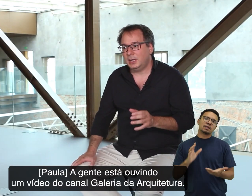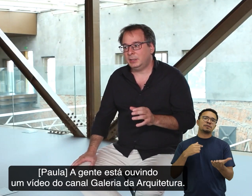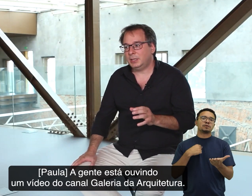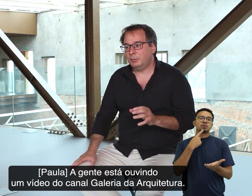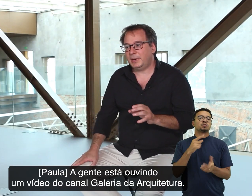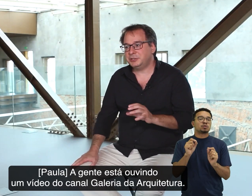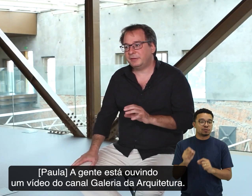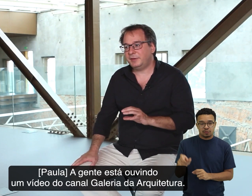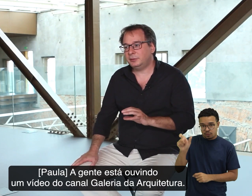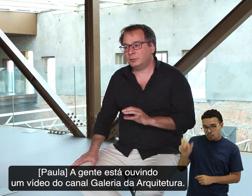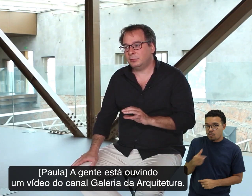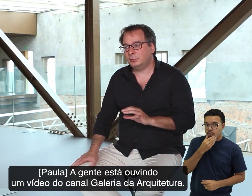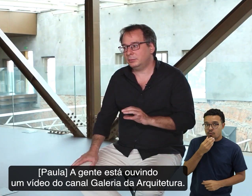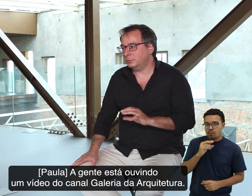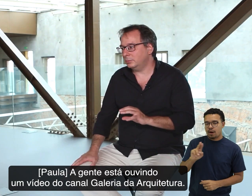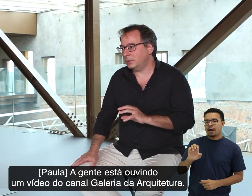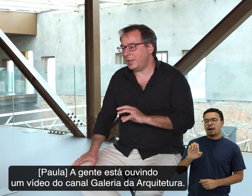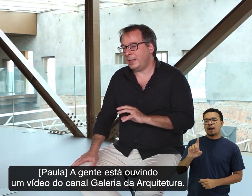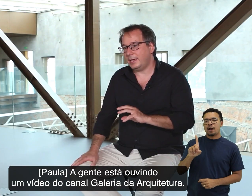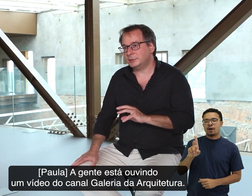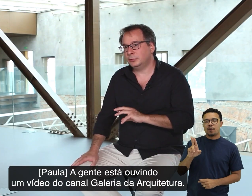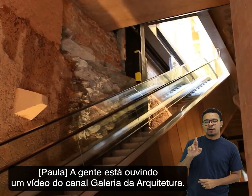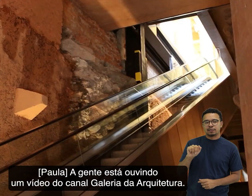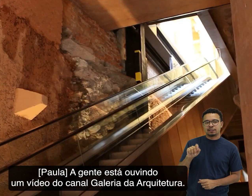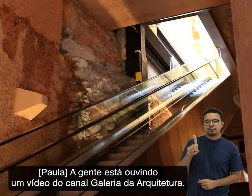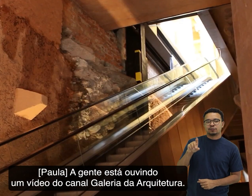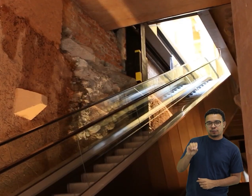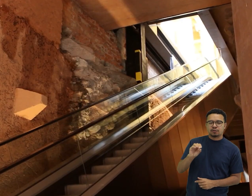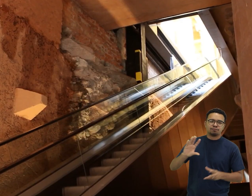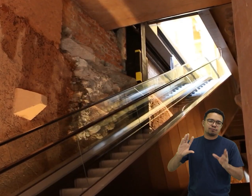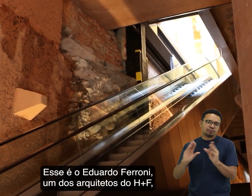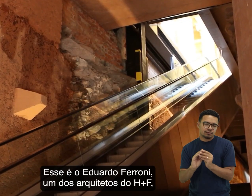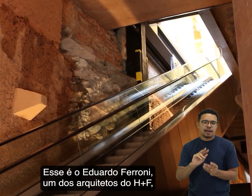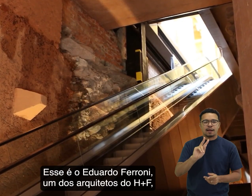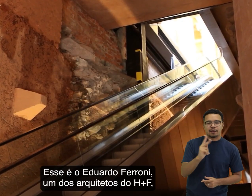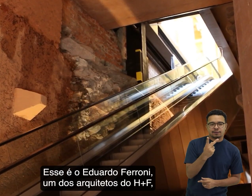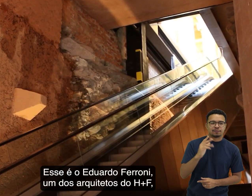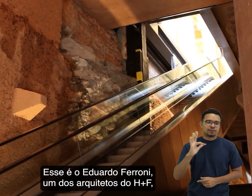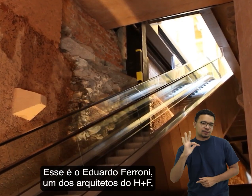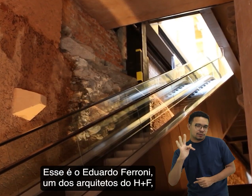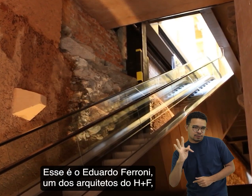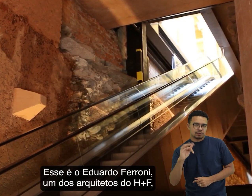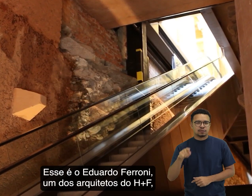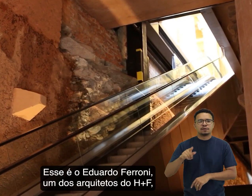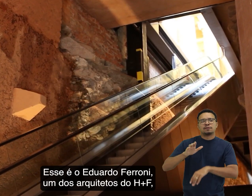época. A gente está ouvindo um vídeo do canal Galeria da Arquitetura.